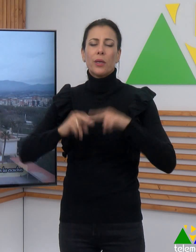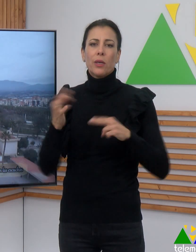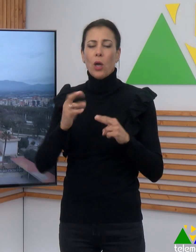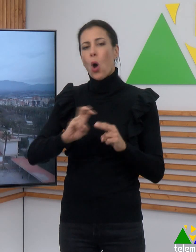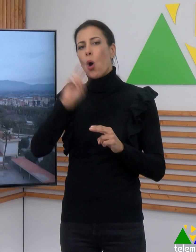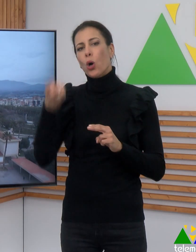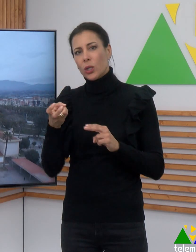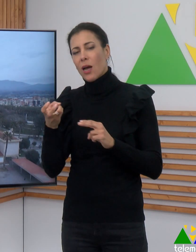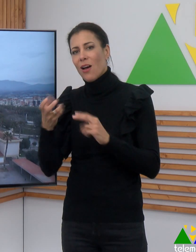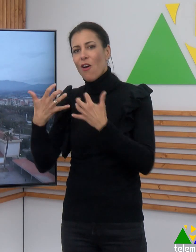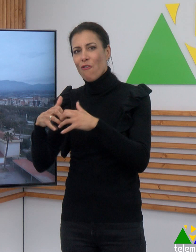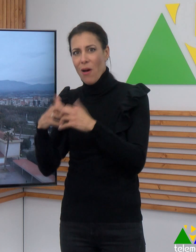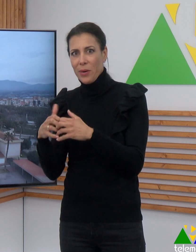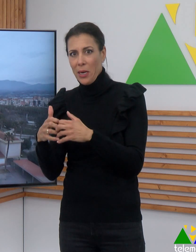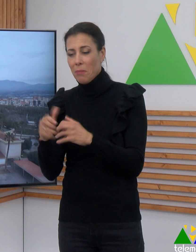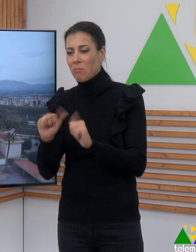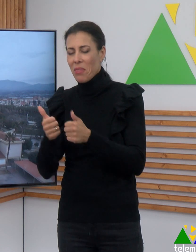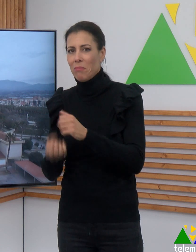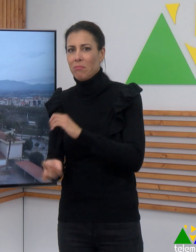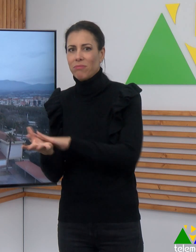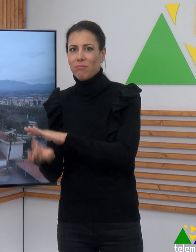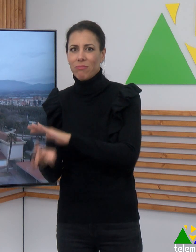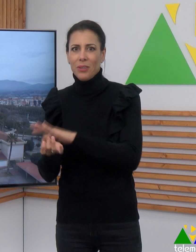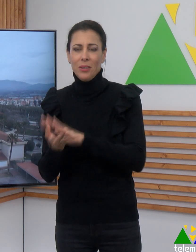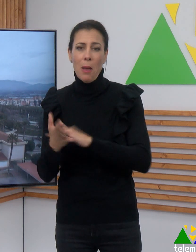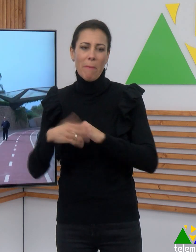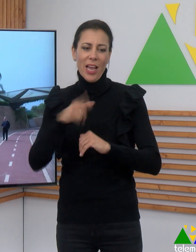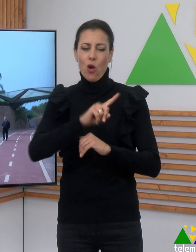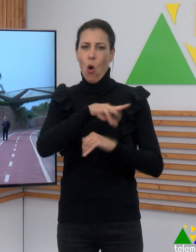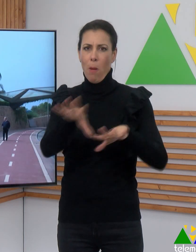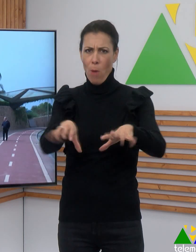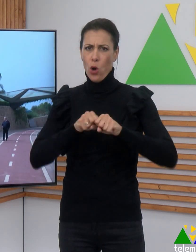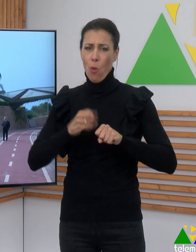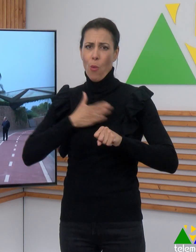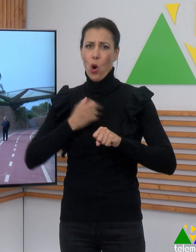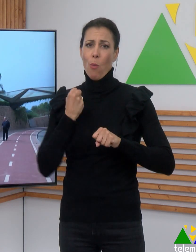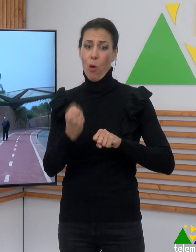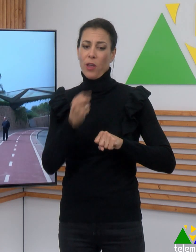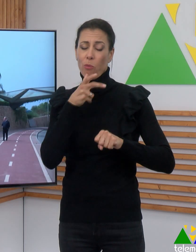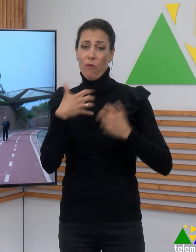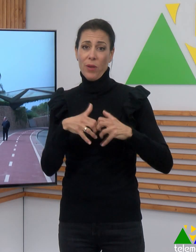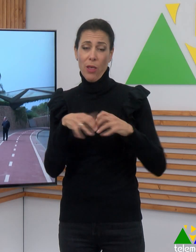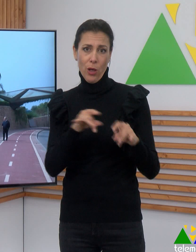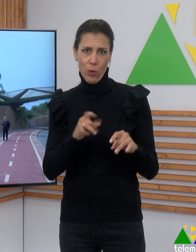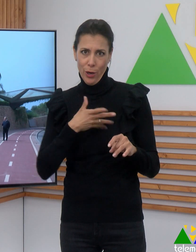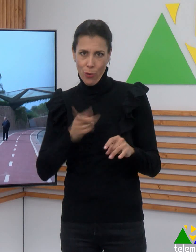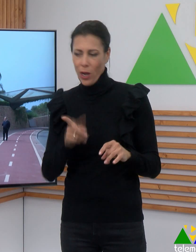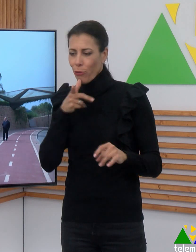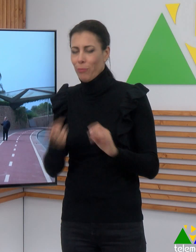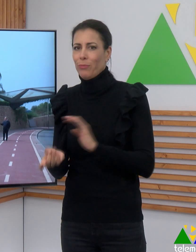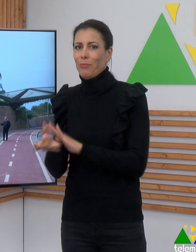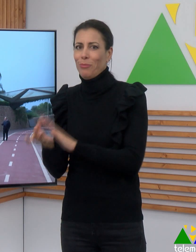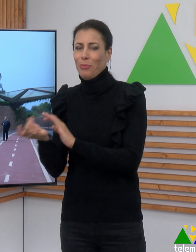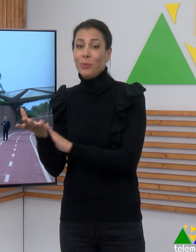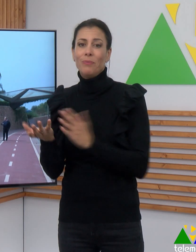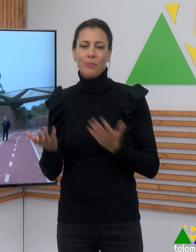otra fábrica de alguna manera para que esta no tenga el monopolio de la producción azucarera. Por ejemplo, en la época que se crea. Sí,